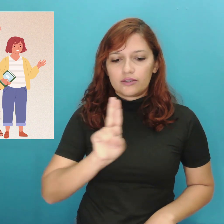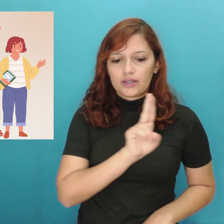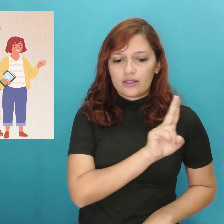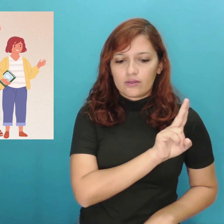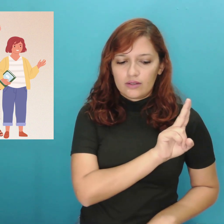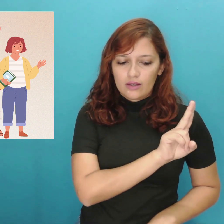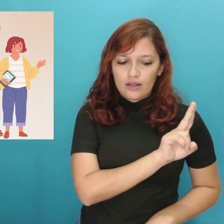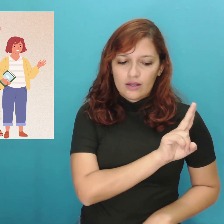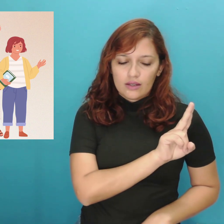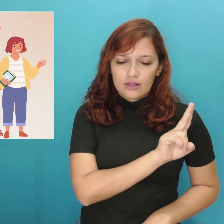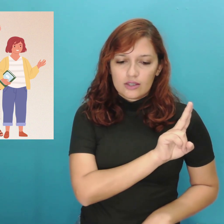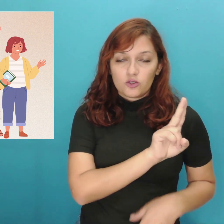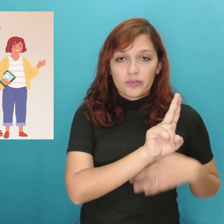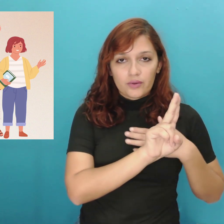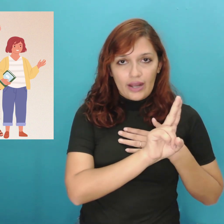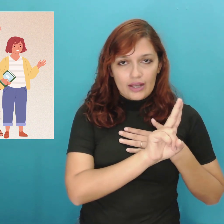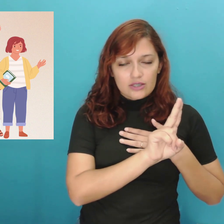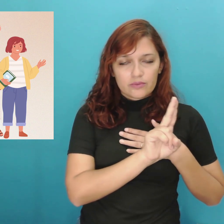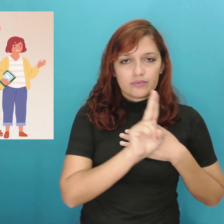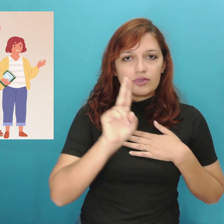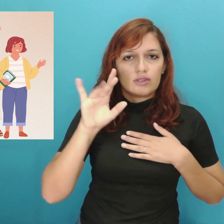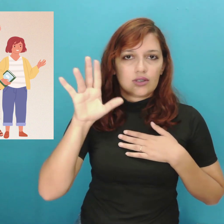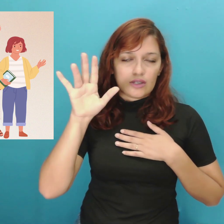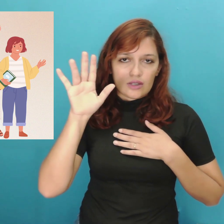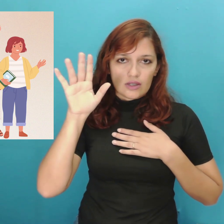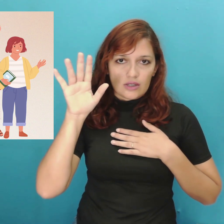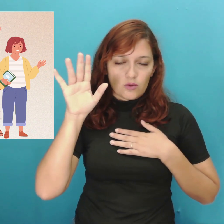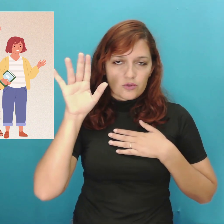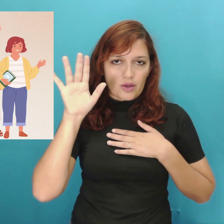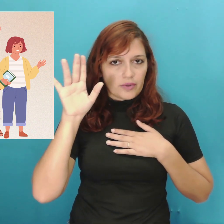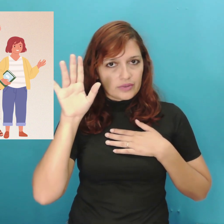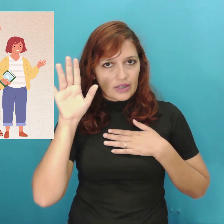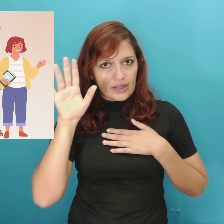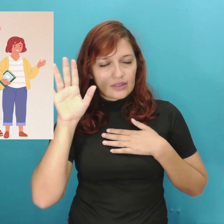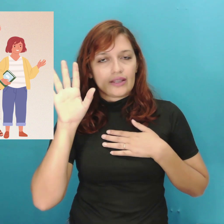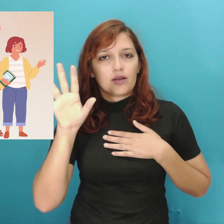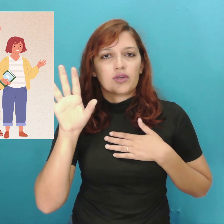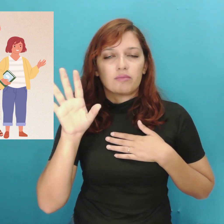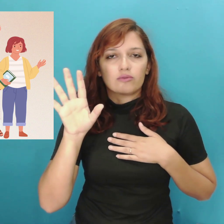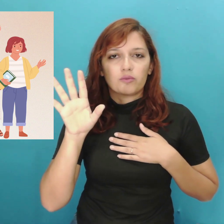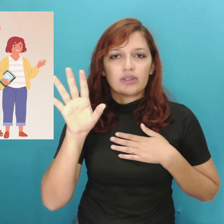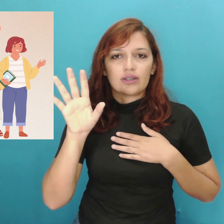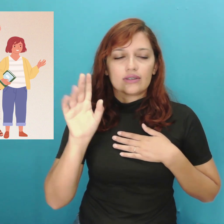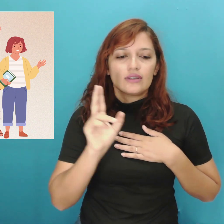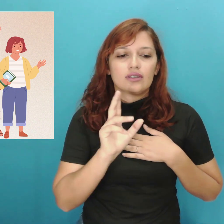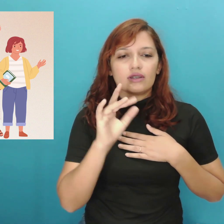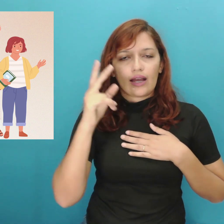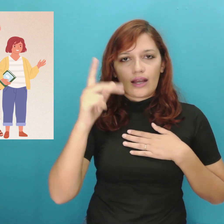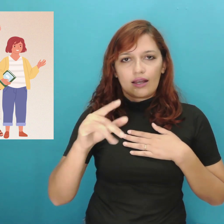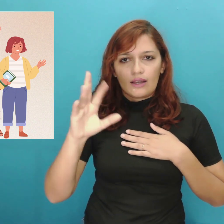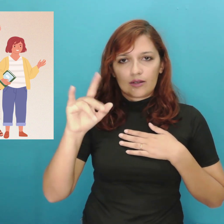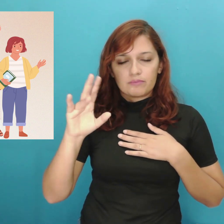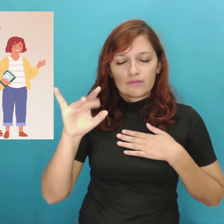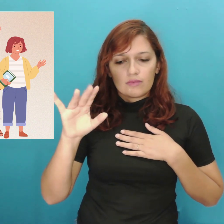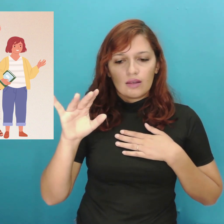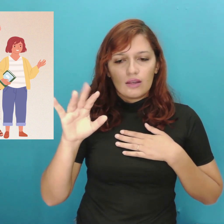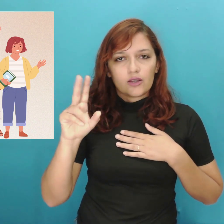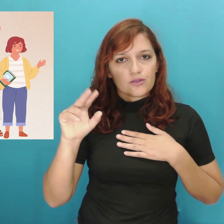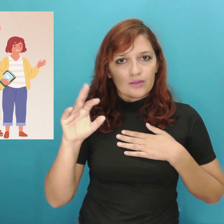aqui. No meu caso, que uso a mão direita, né, a minha mão dominante, eu sou